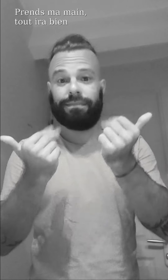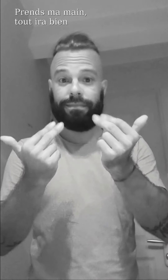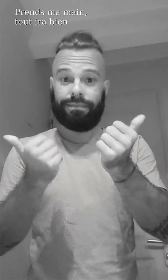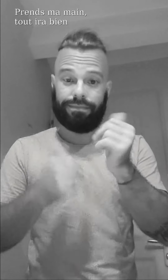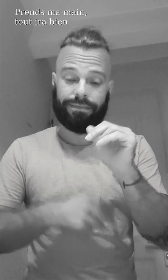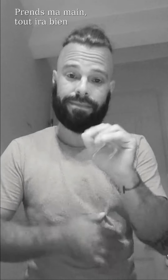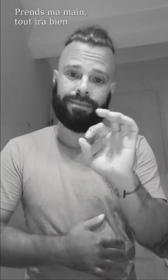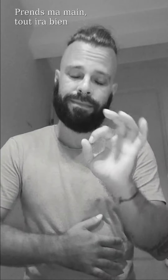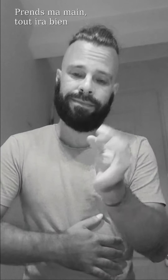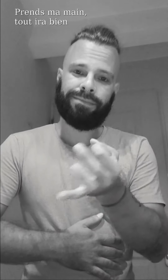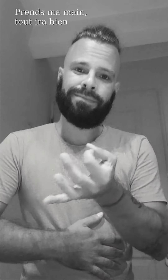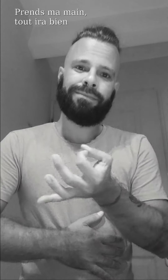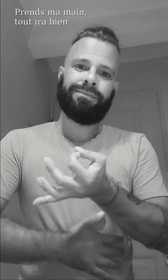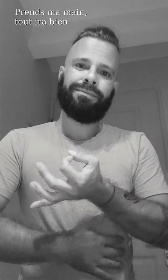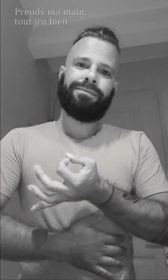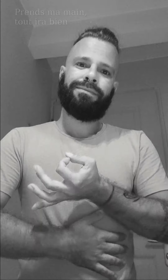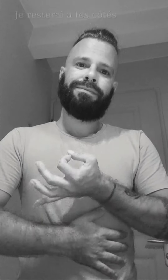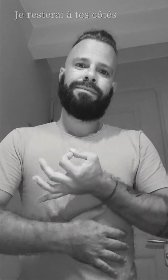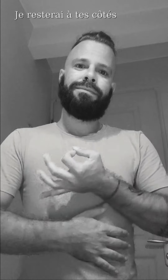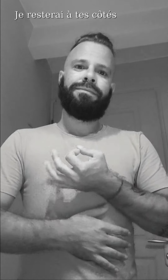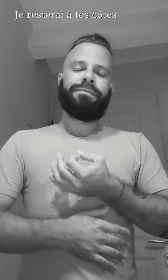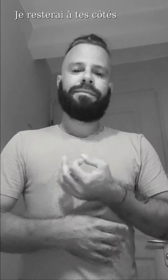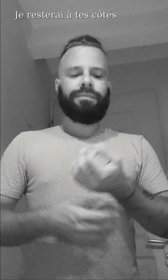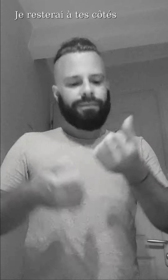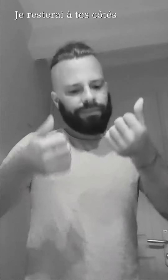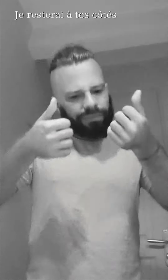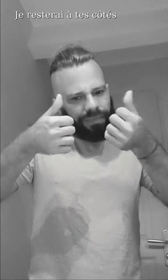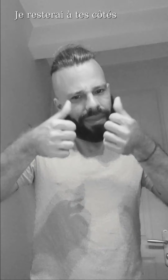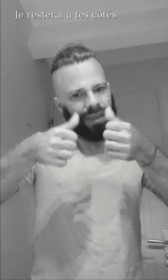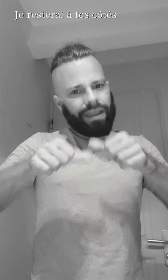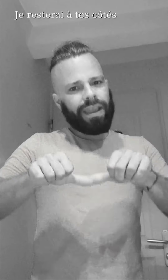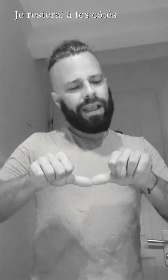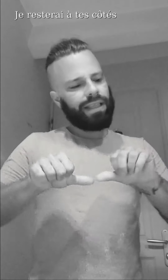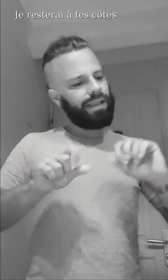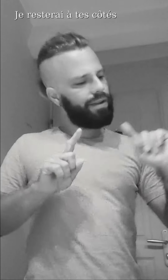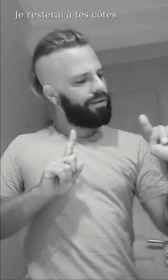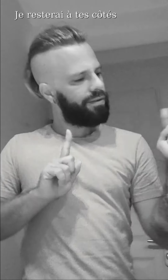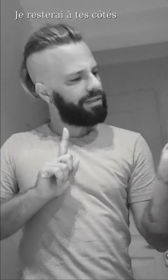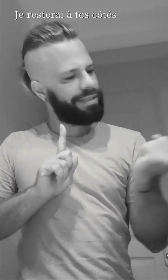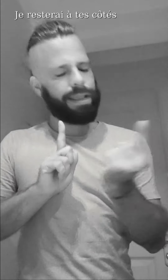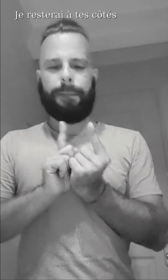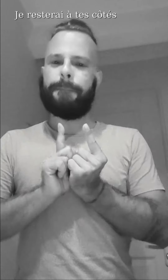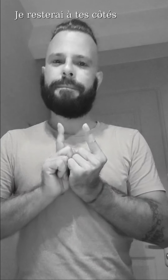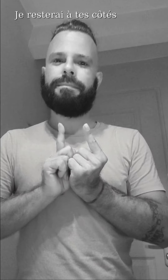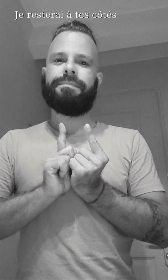ira bien. Je resterai à tes côtés.